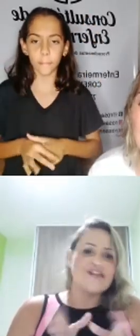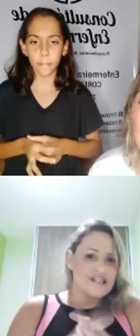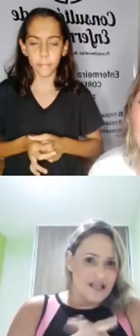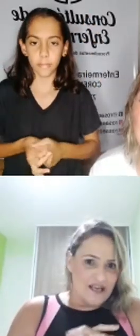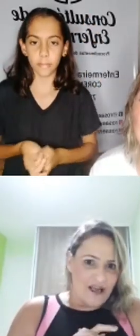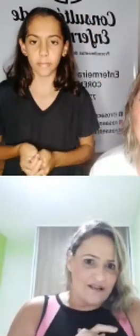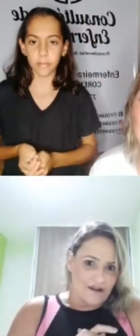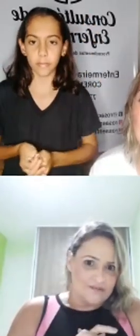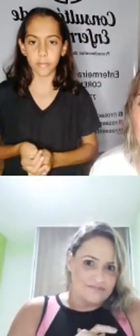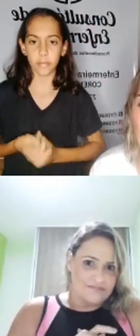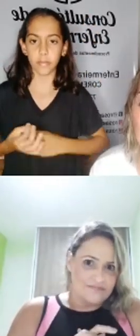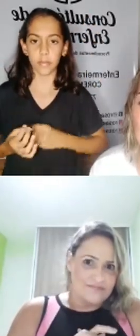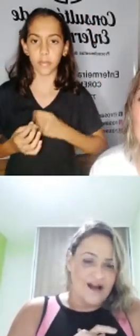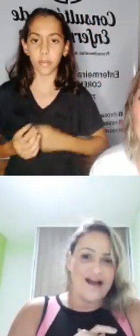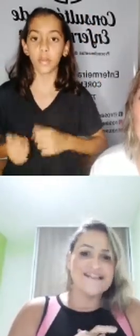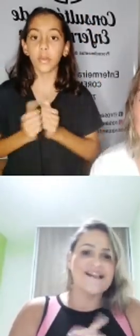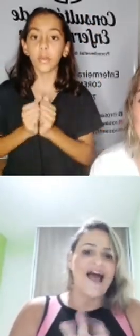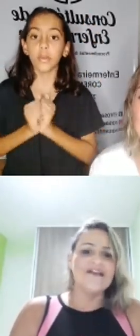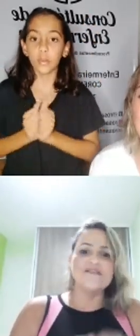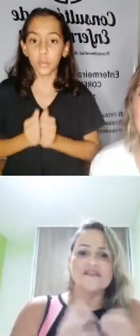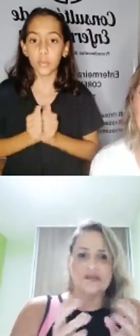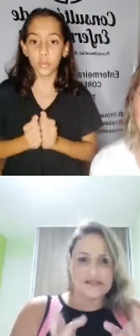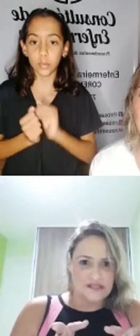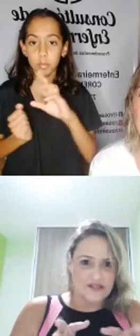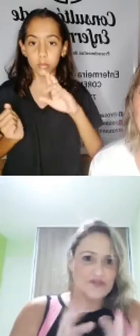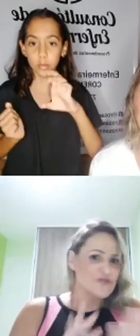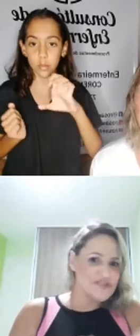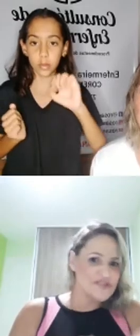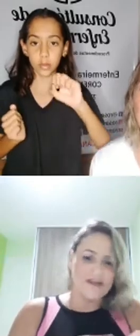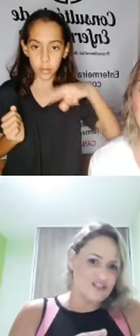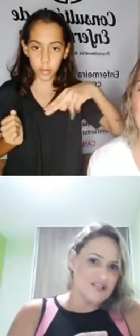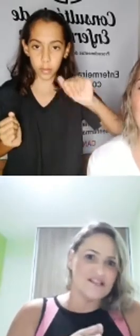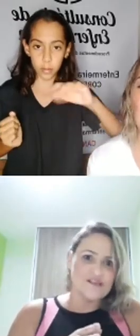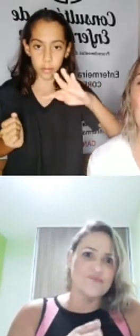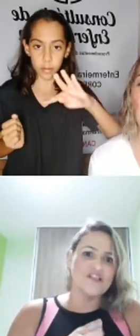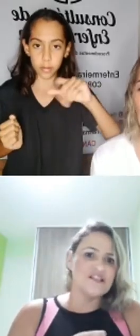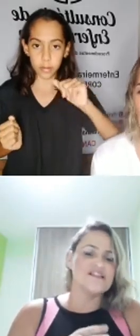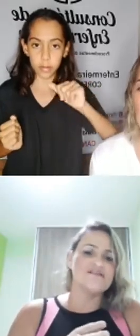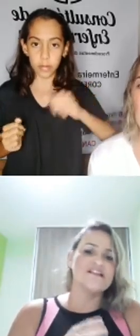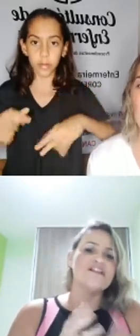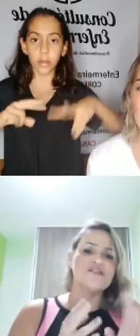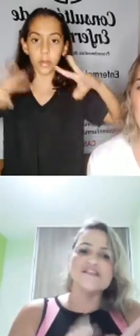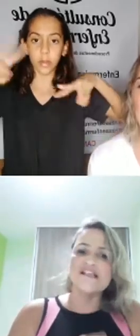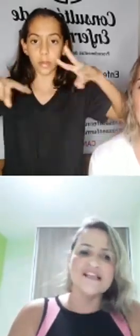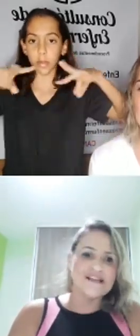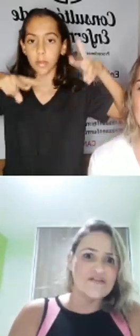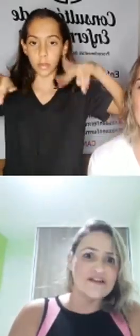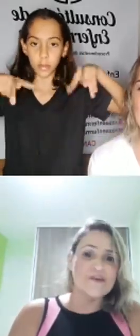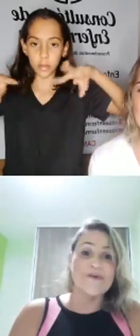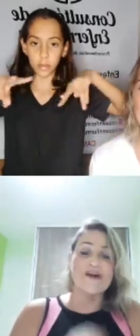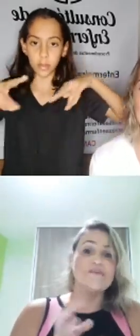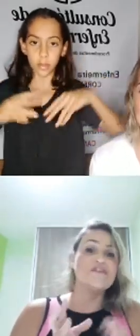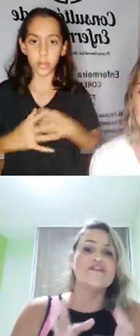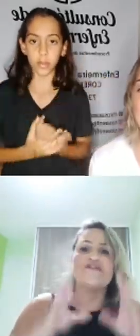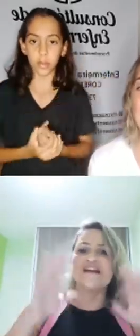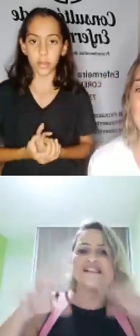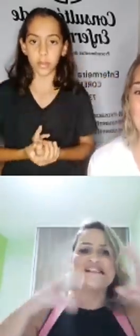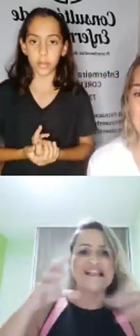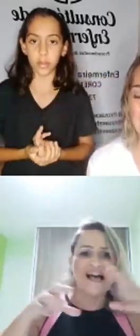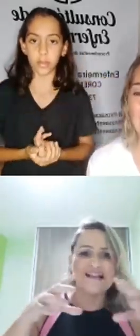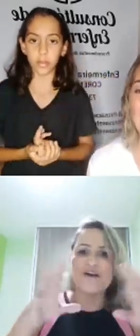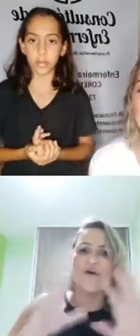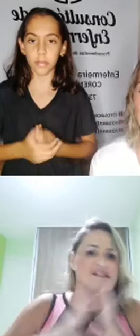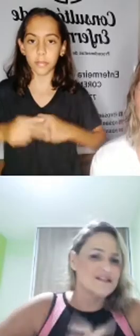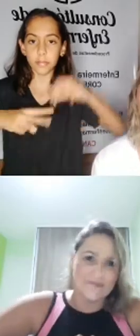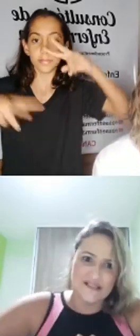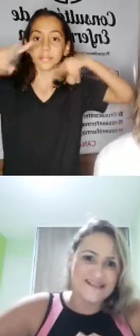mesma coisa que Renata. As lives que eu assisto, eu não consigo prestar atenção, muita atenção, nem você, nem quem está falando, porque eu me fico